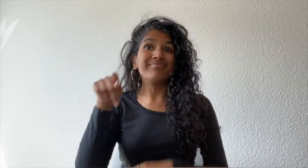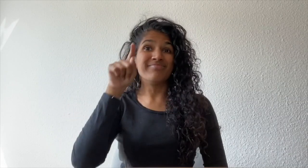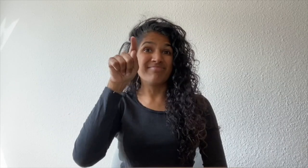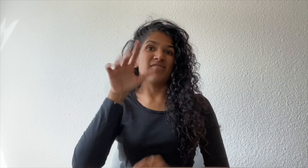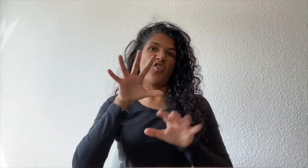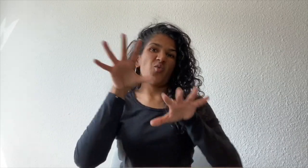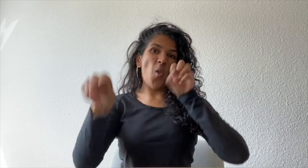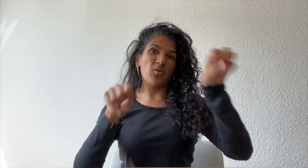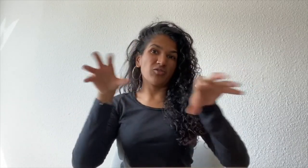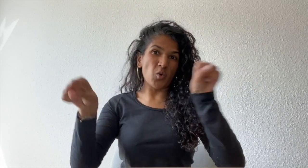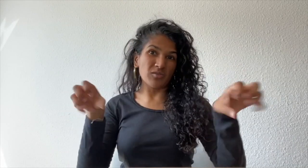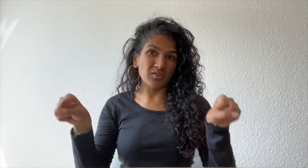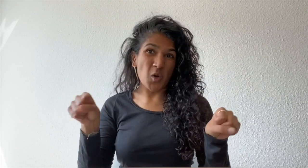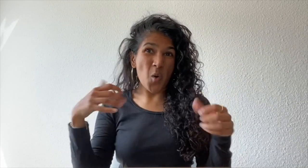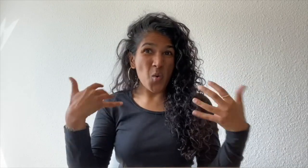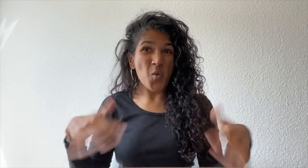Spanien, Deutschland.